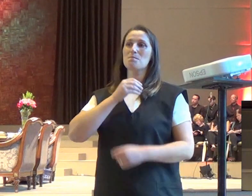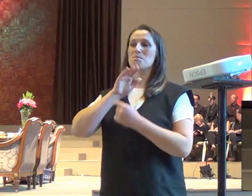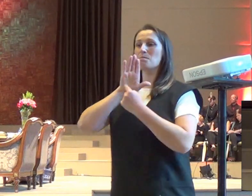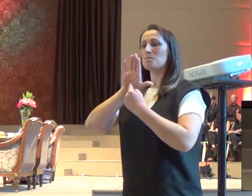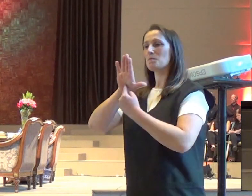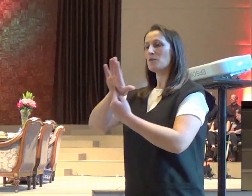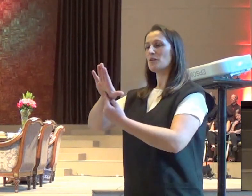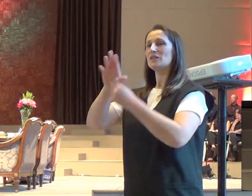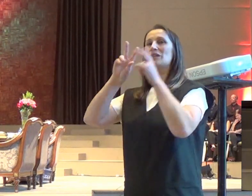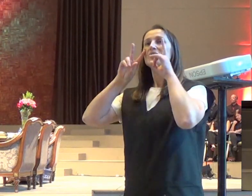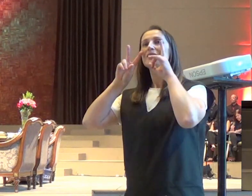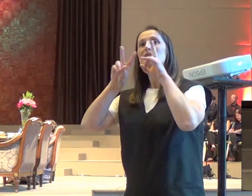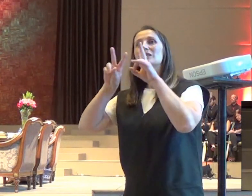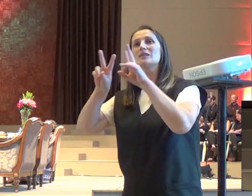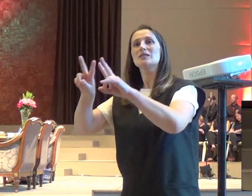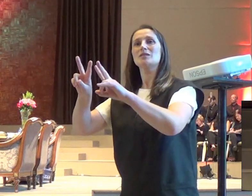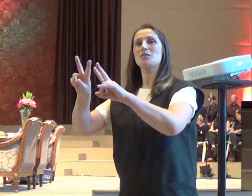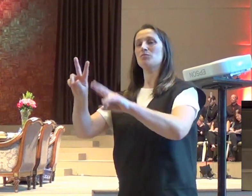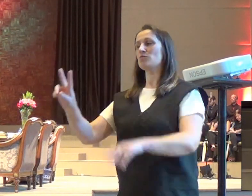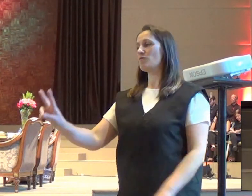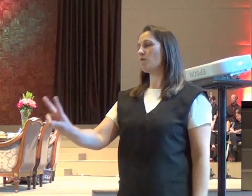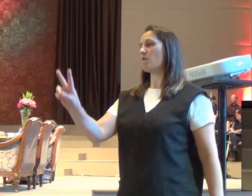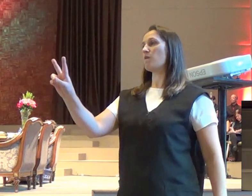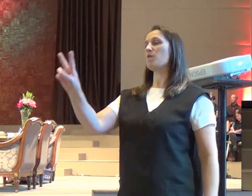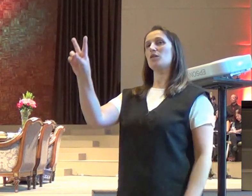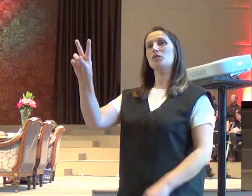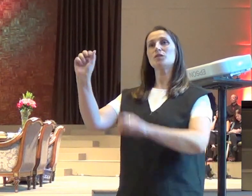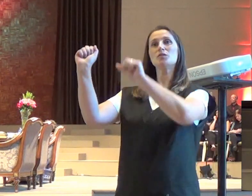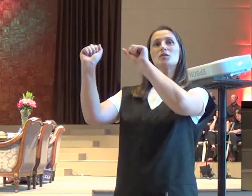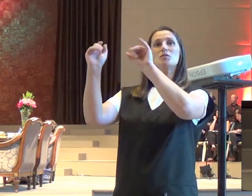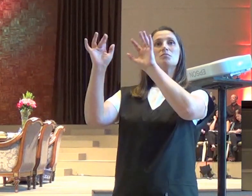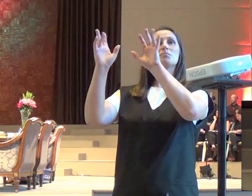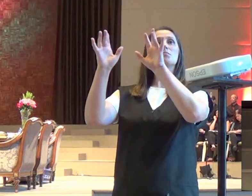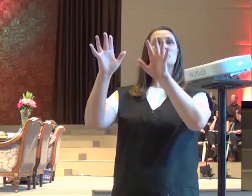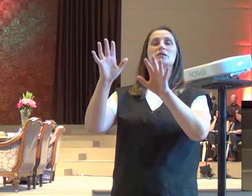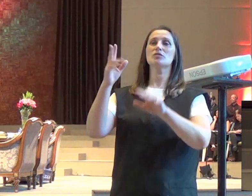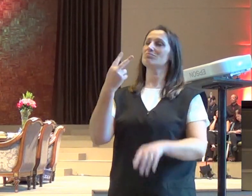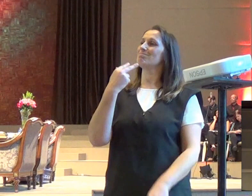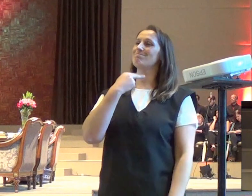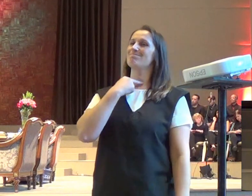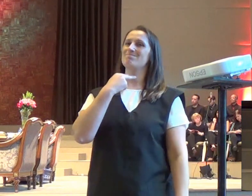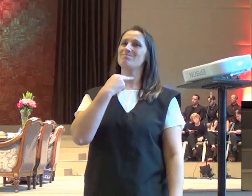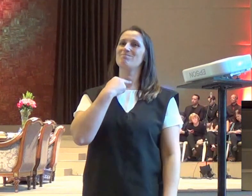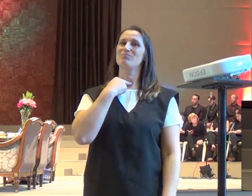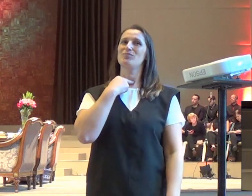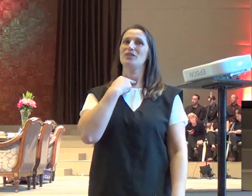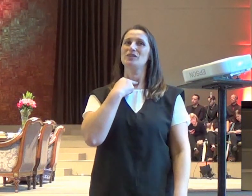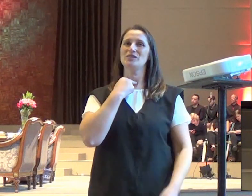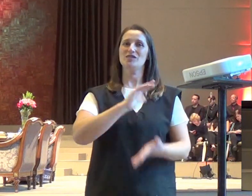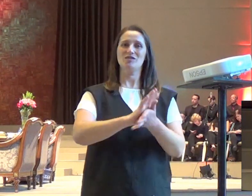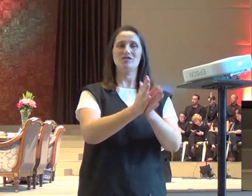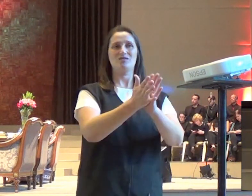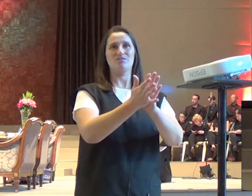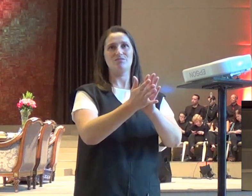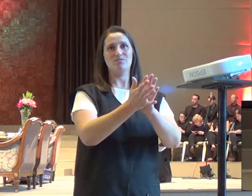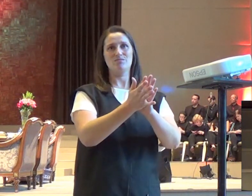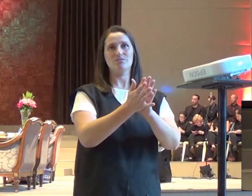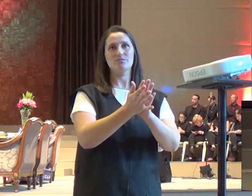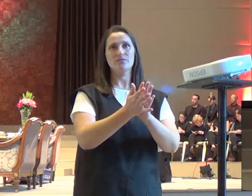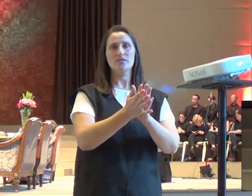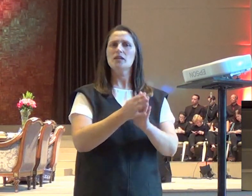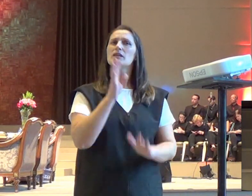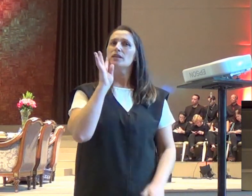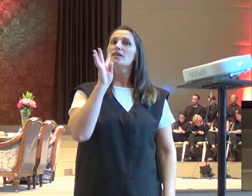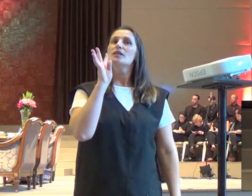um testemunho de valor e bênção, que não pode ser apagada. É